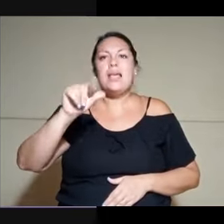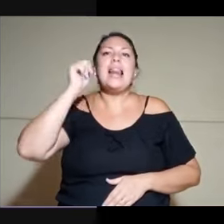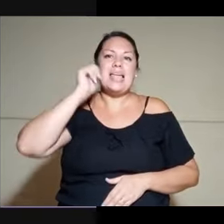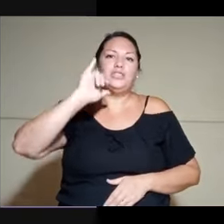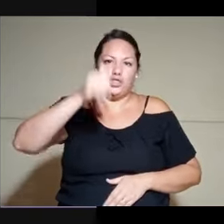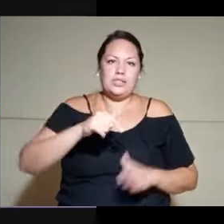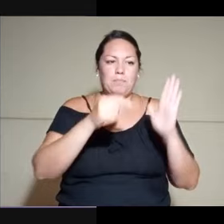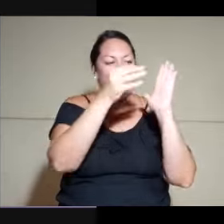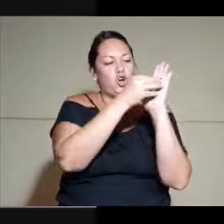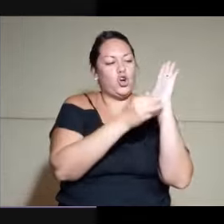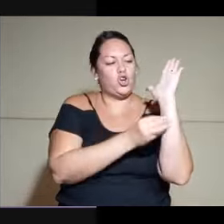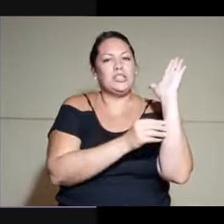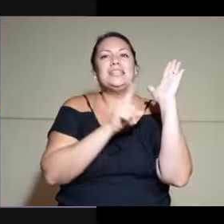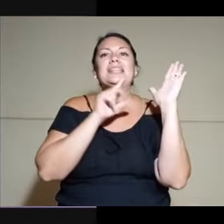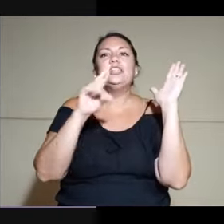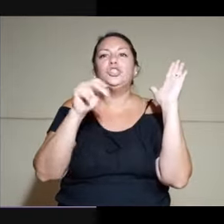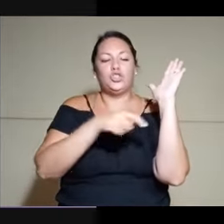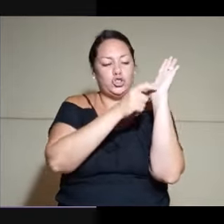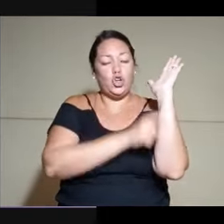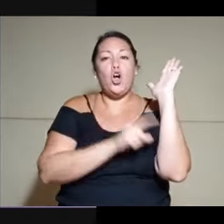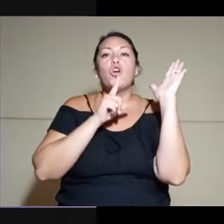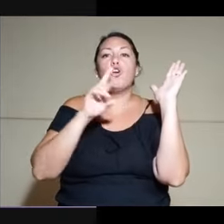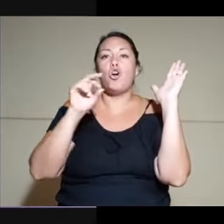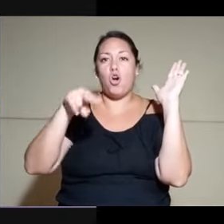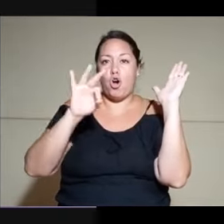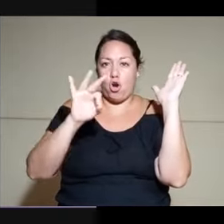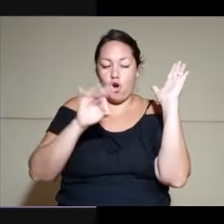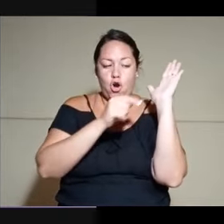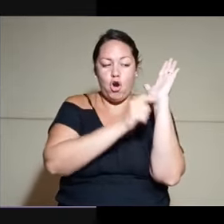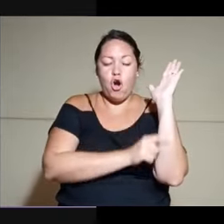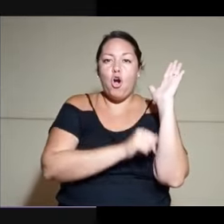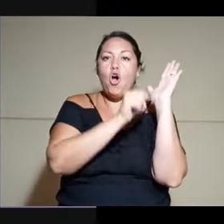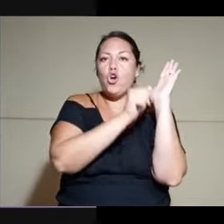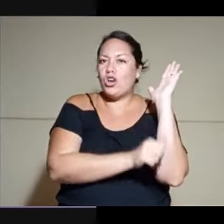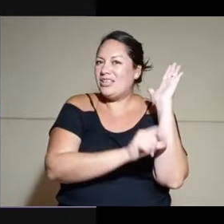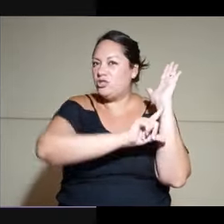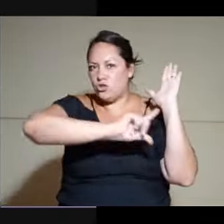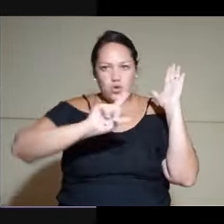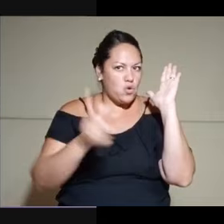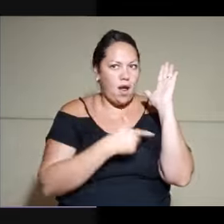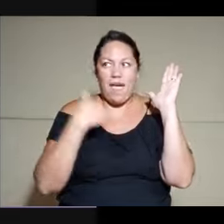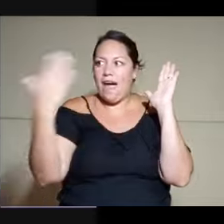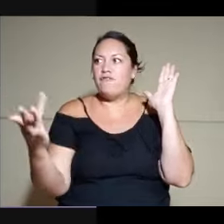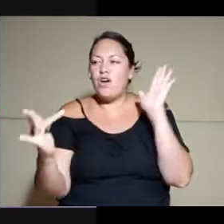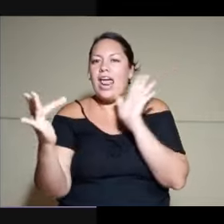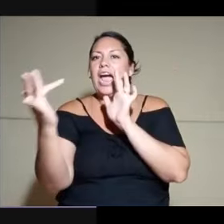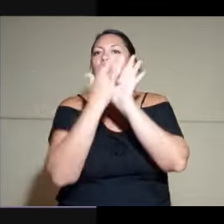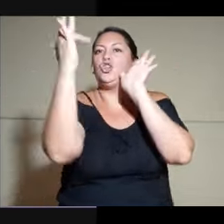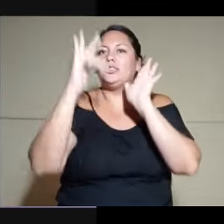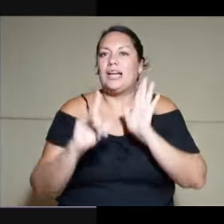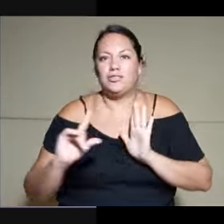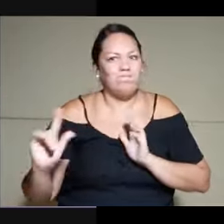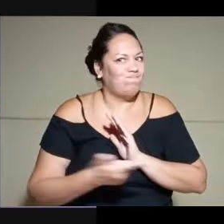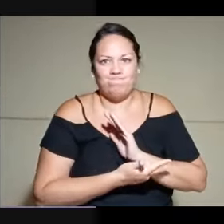pero no está lesionado el tronco encefálico. Porque el centro de la respiración y el centro cardiovascular siguen existiendo. El del estornudo, el de la